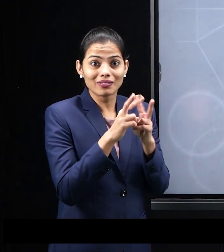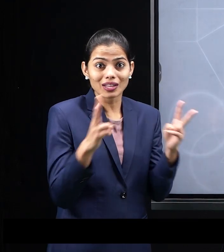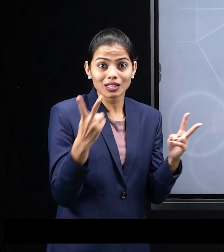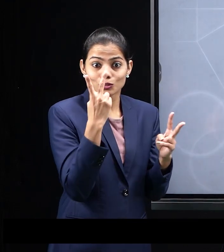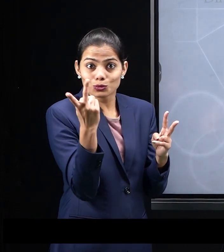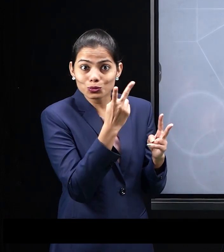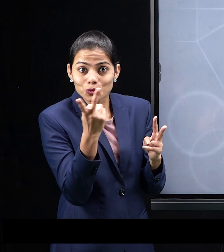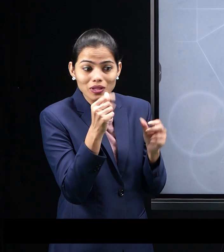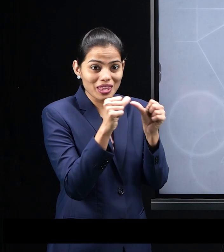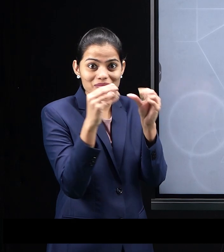दोन संचाचा फरक